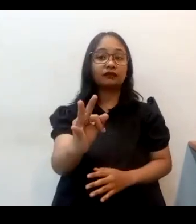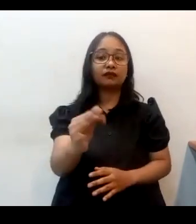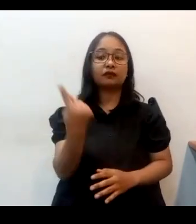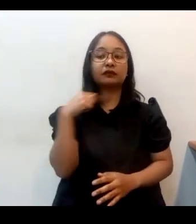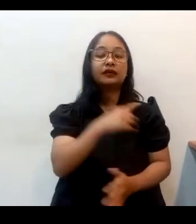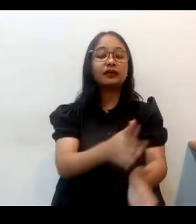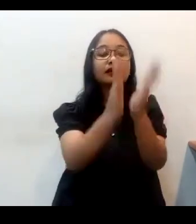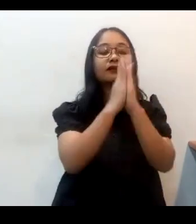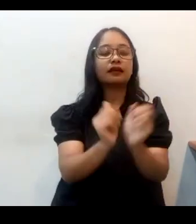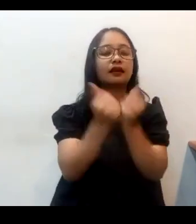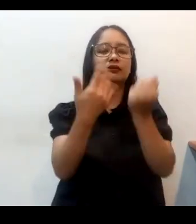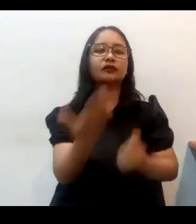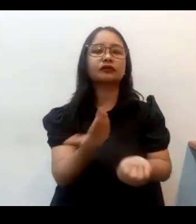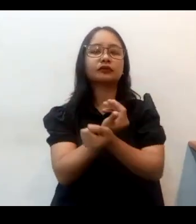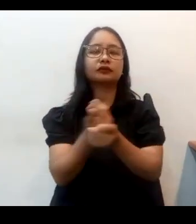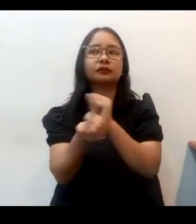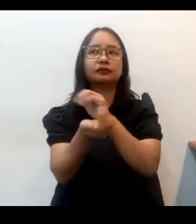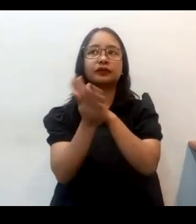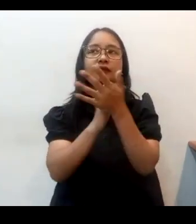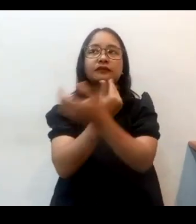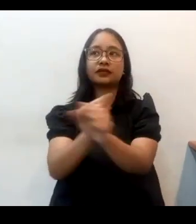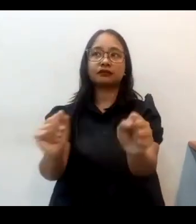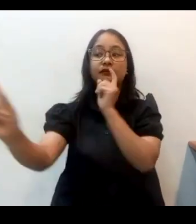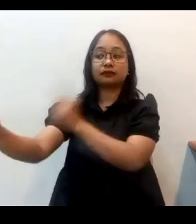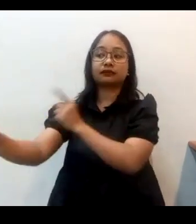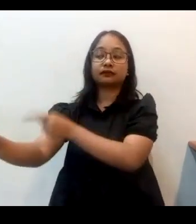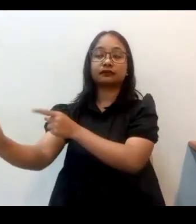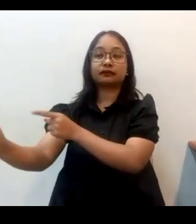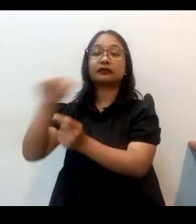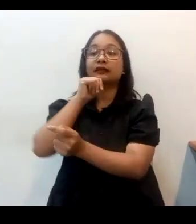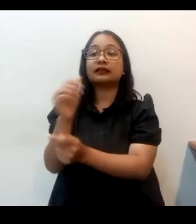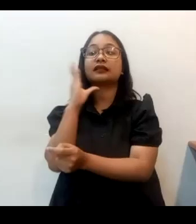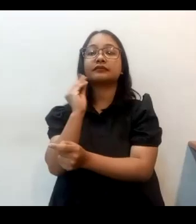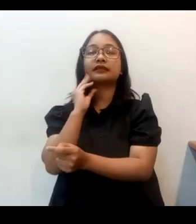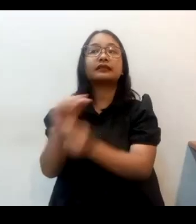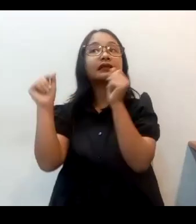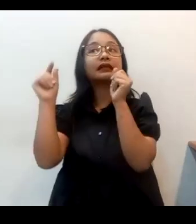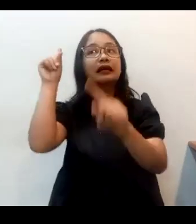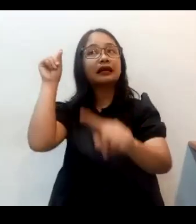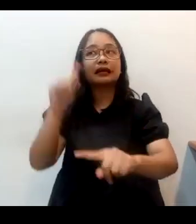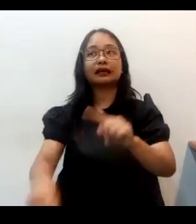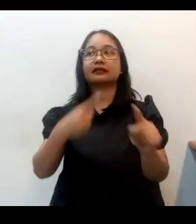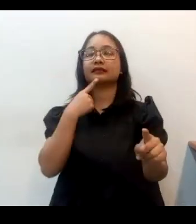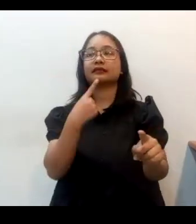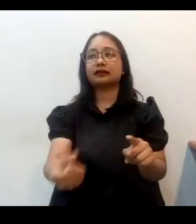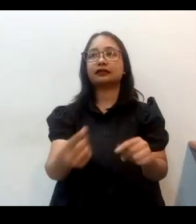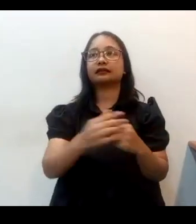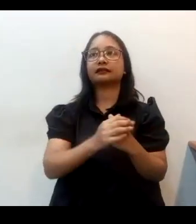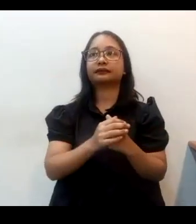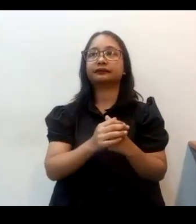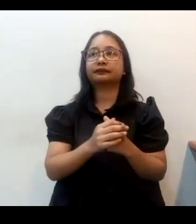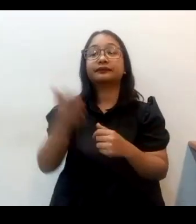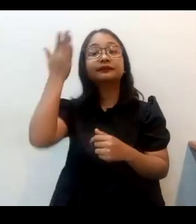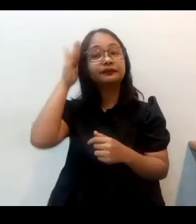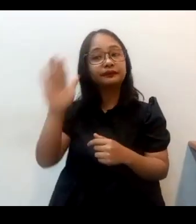tinanong natin yung lalaki na ito kung paano siya naligtas, hindi niya po kayang sabihin ng detalyado. He doesn't know how he was saved Dahil hindi